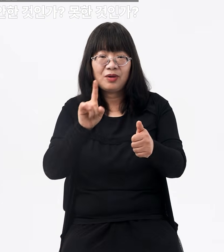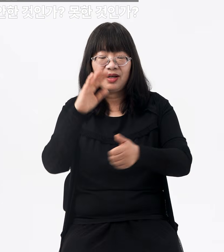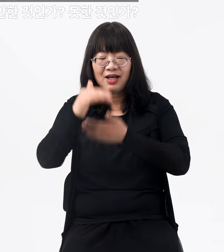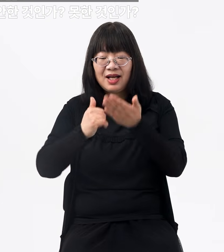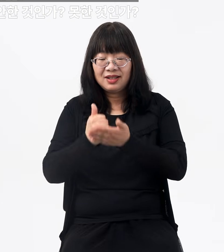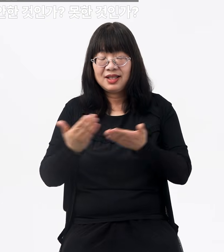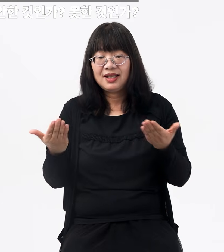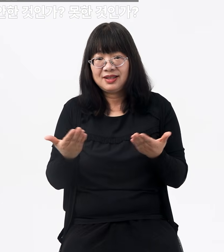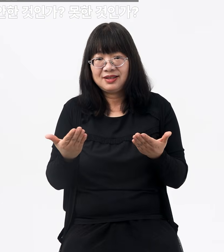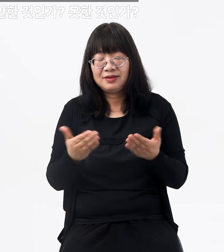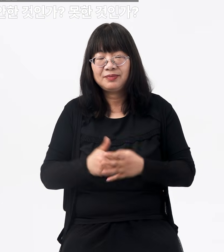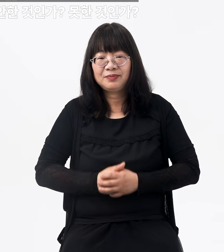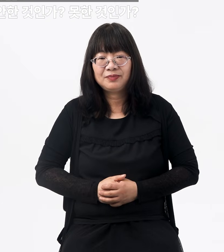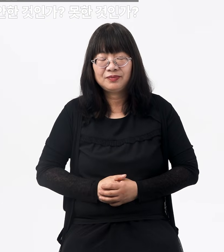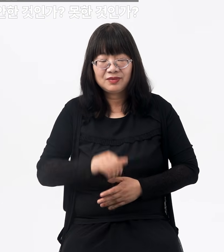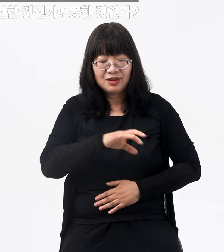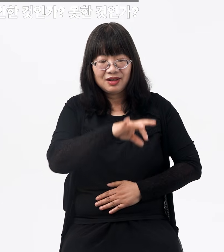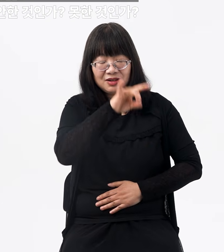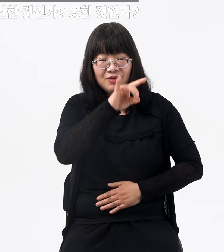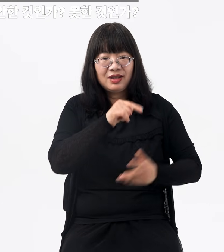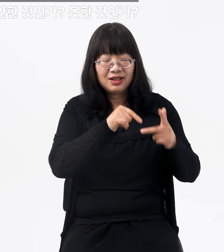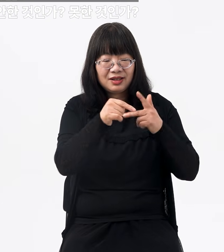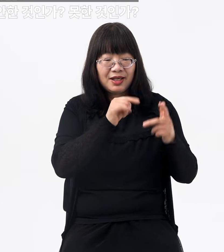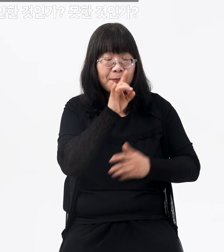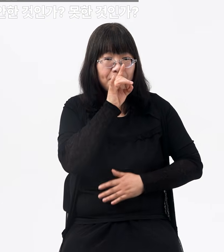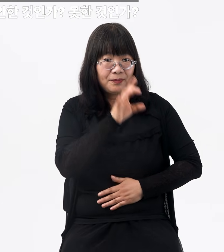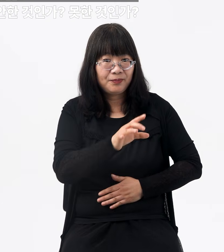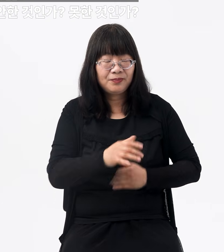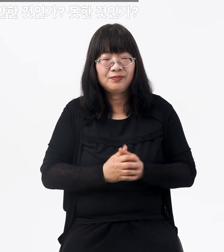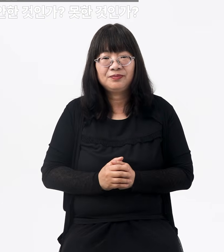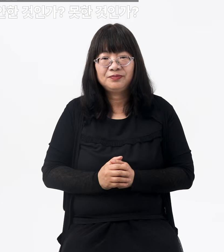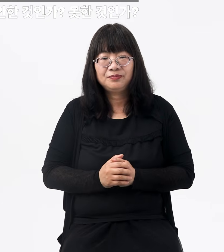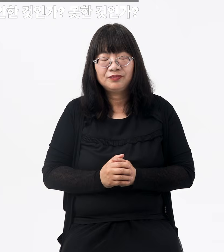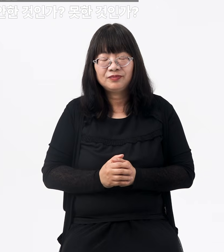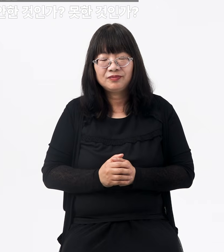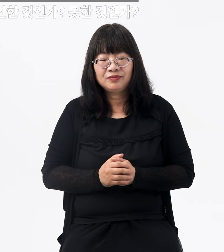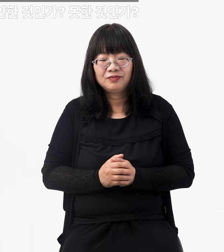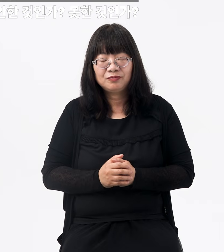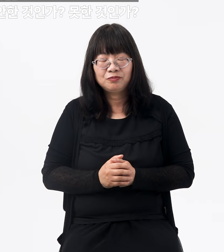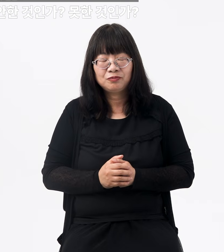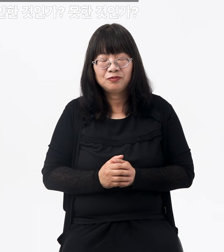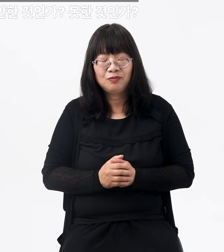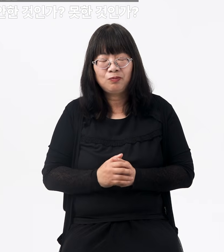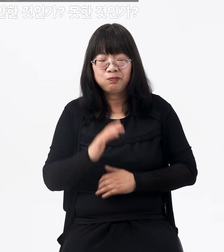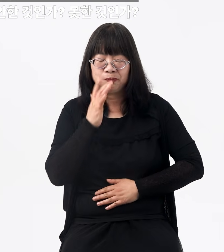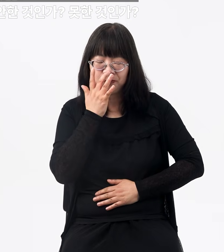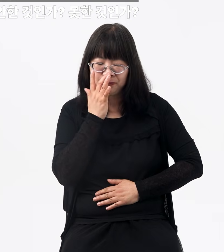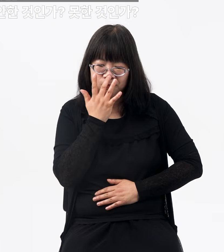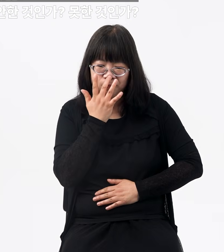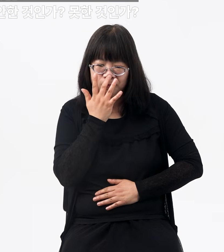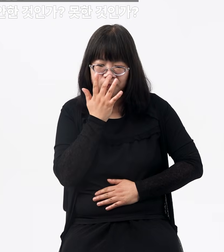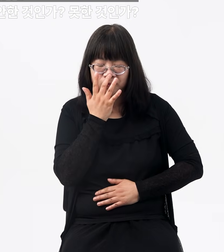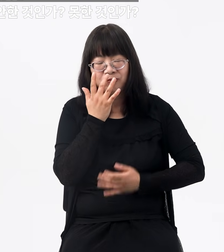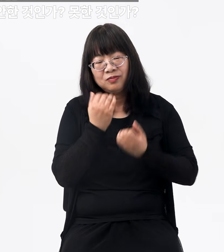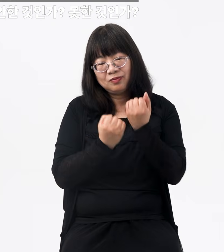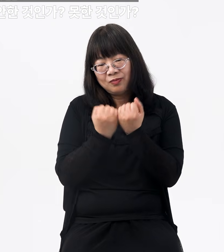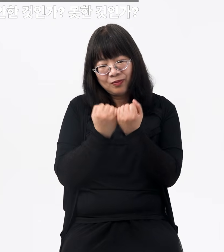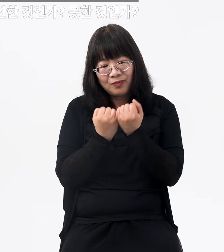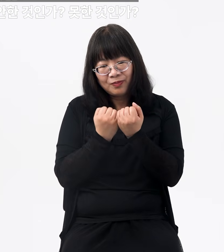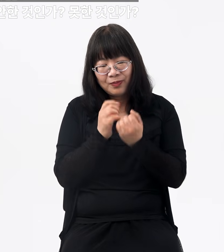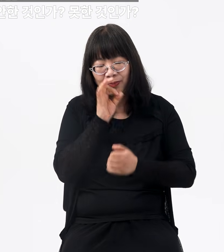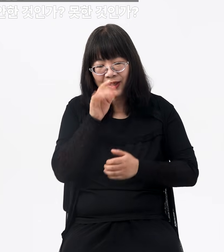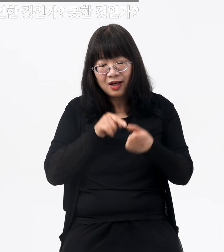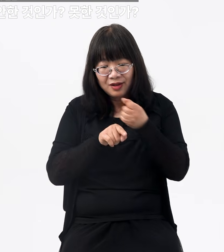하나님의 일은 처음엔 이해가 안 되고 납득이 안 되고 설득도 안 되고